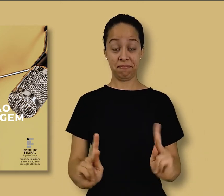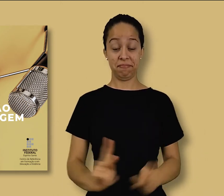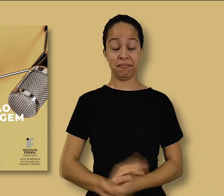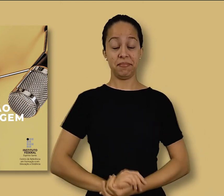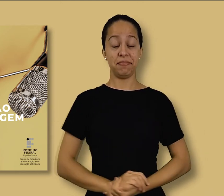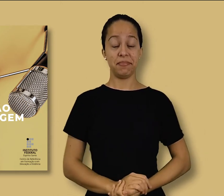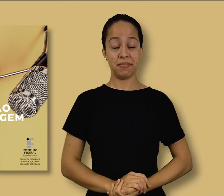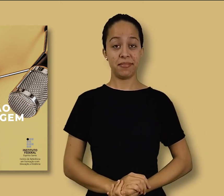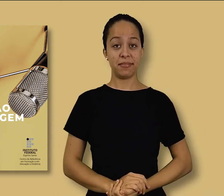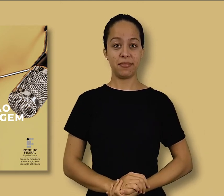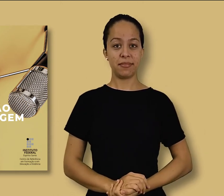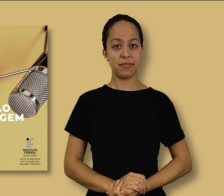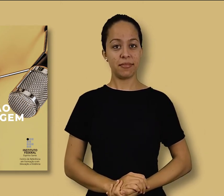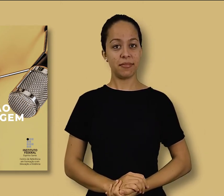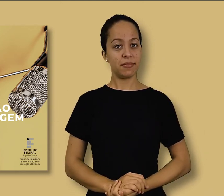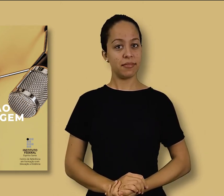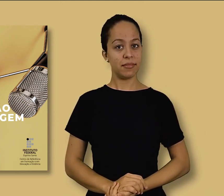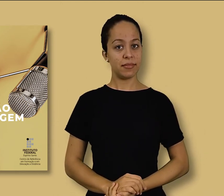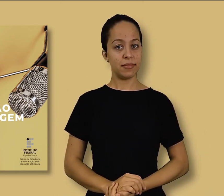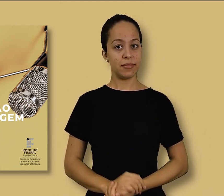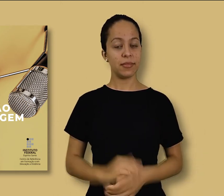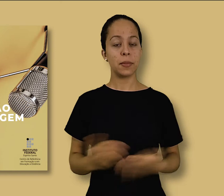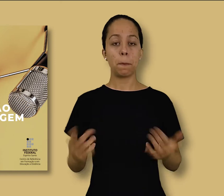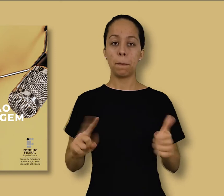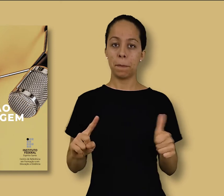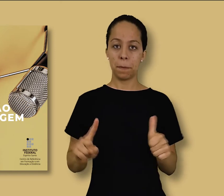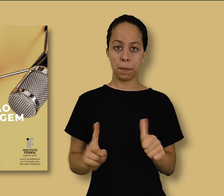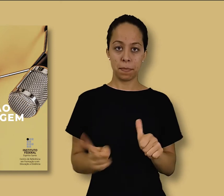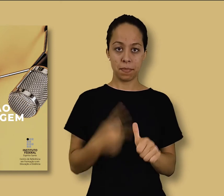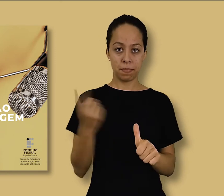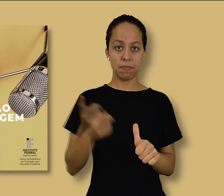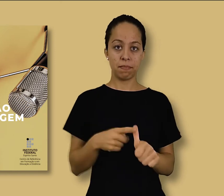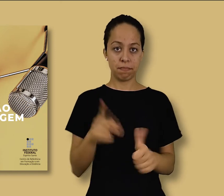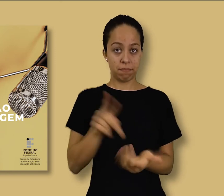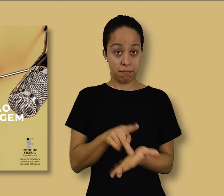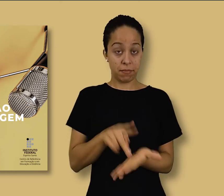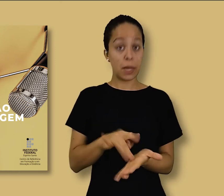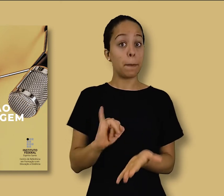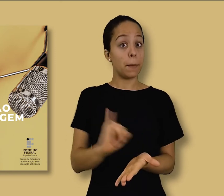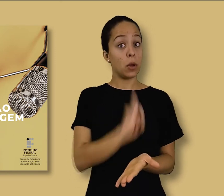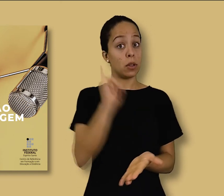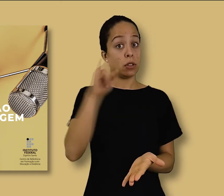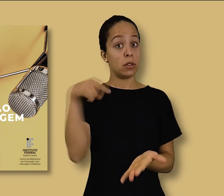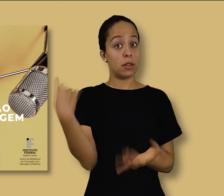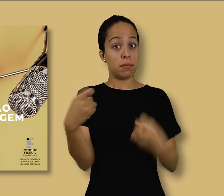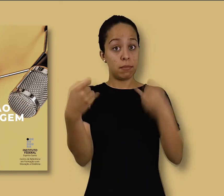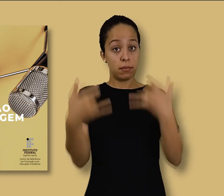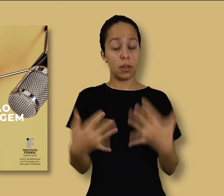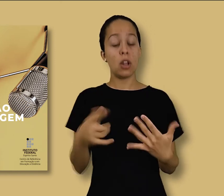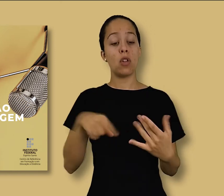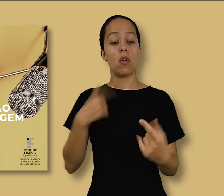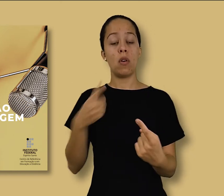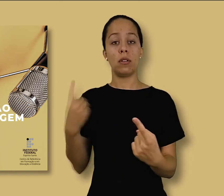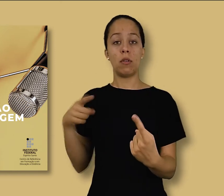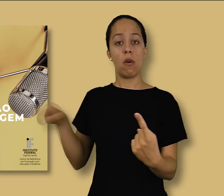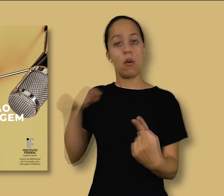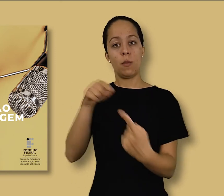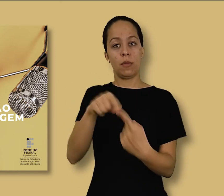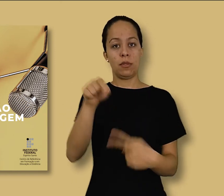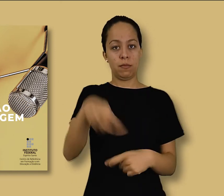faremos juntos aqui ok o bom é primeiramente é importante